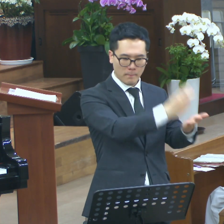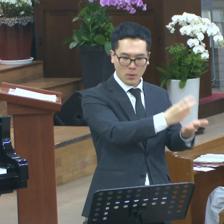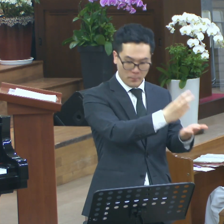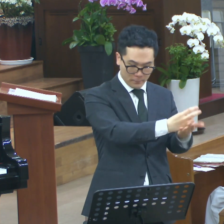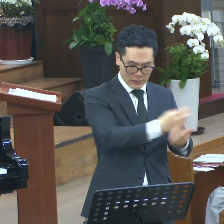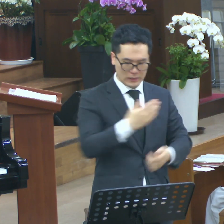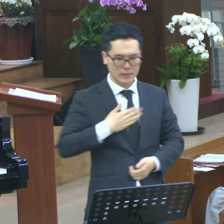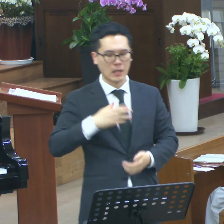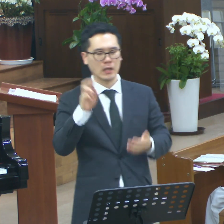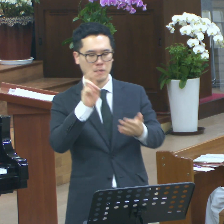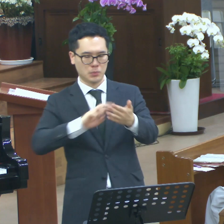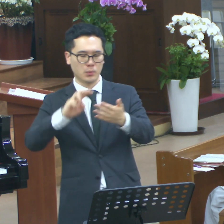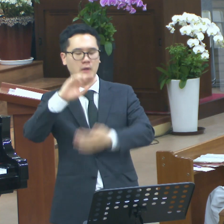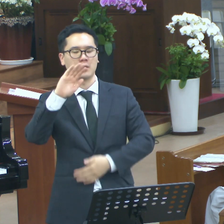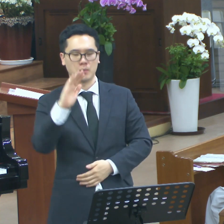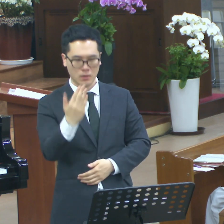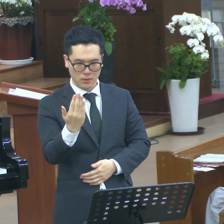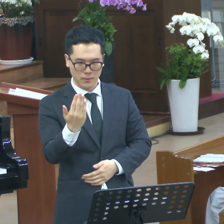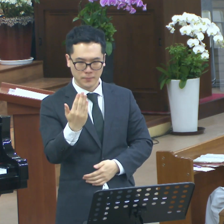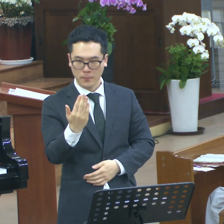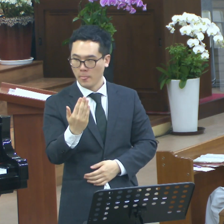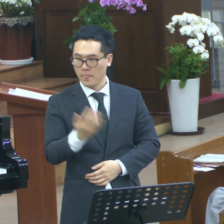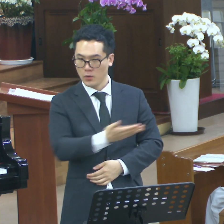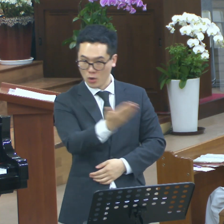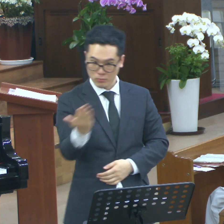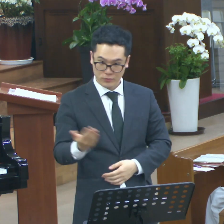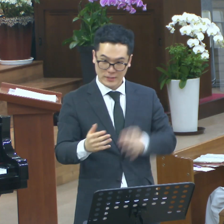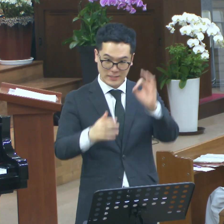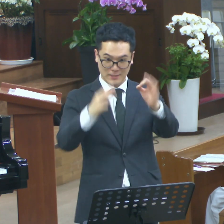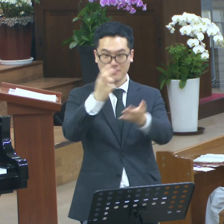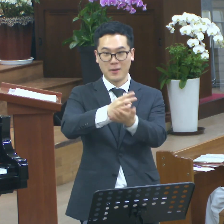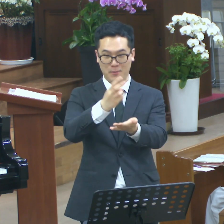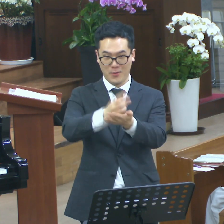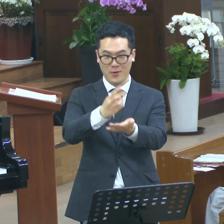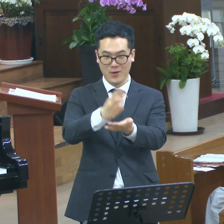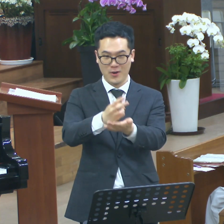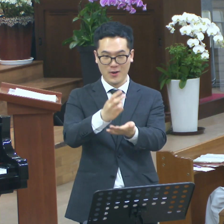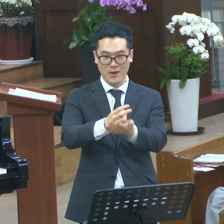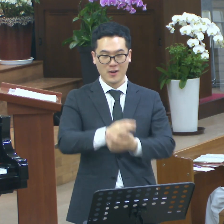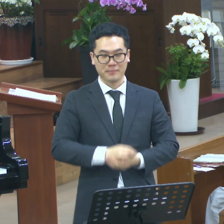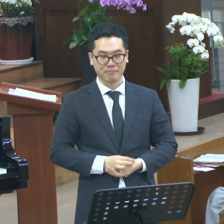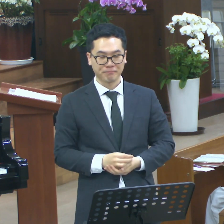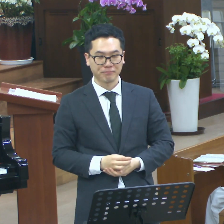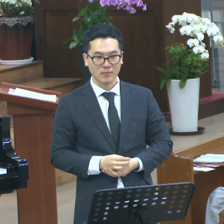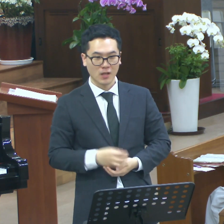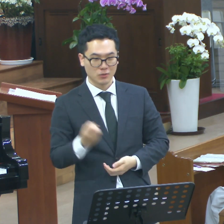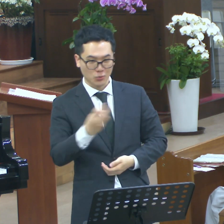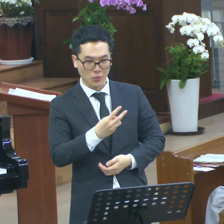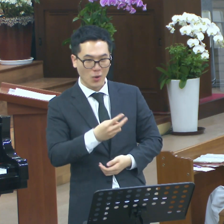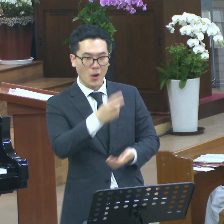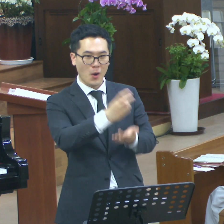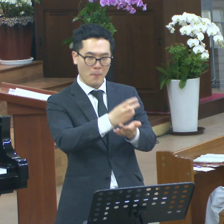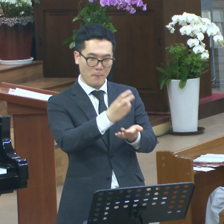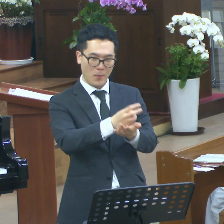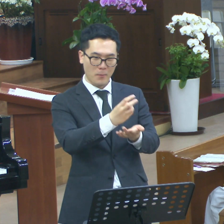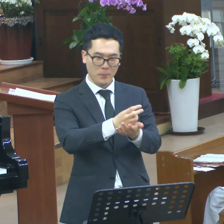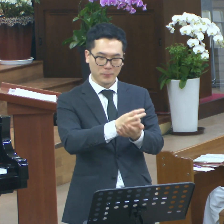여러분 계명이 있죠. 보통 10계명을 말하는 거예요. 그리고 법도는 생활